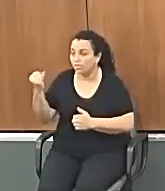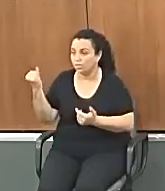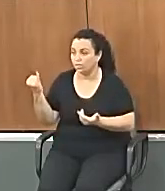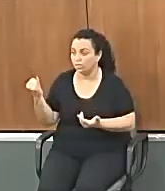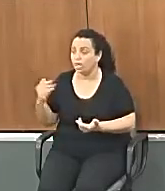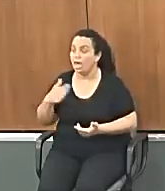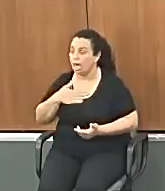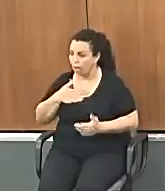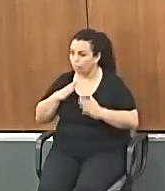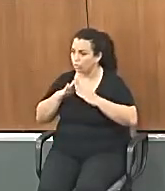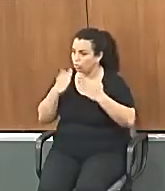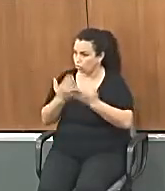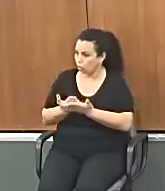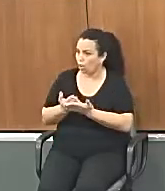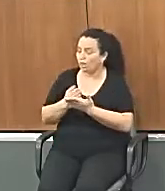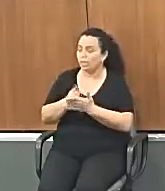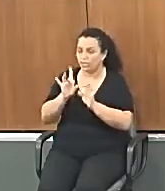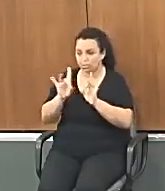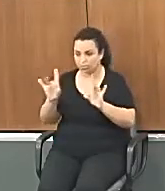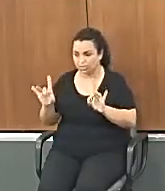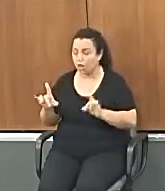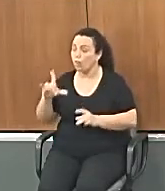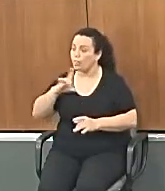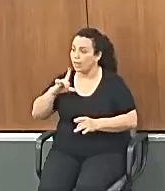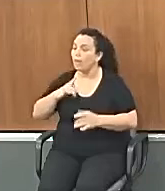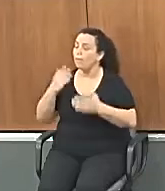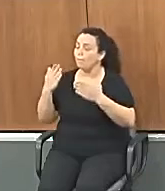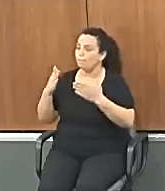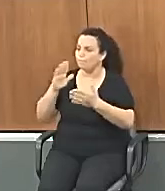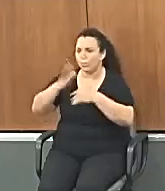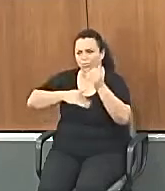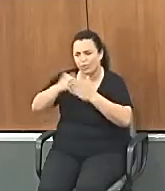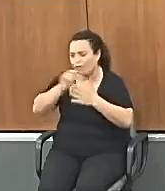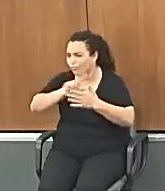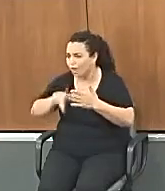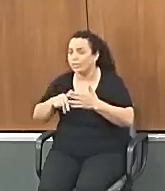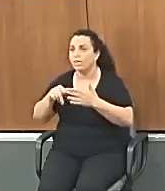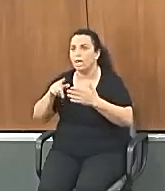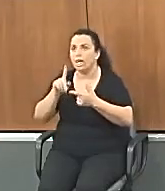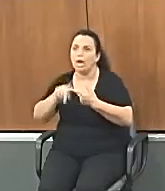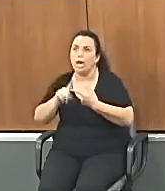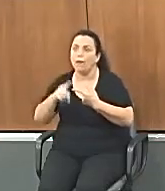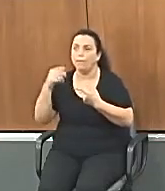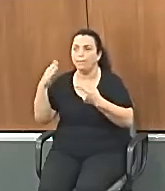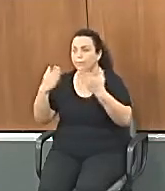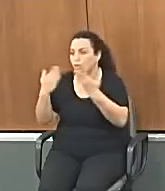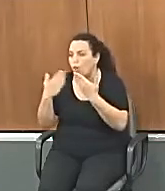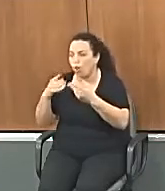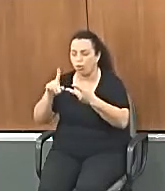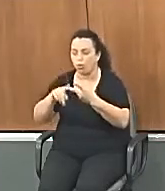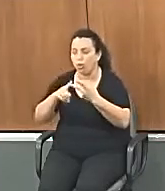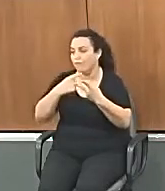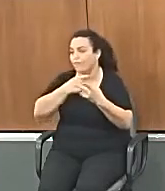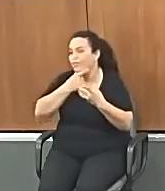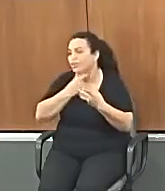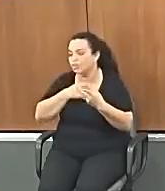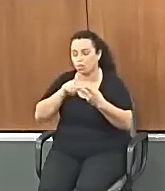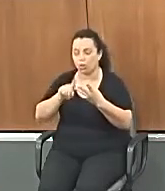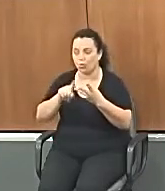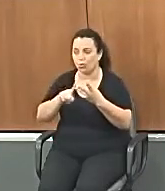especial ela é dotada de psicóloga tem fonoaudióloga assistênte social